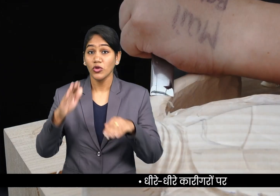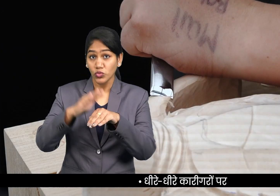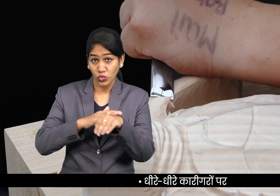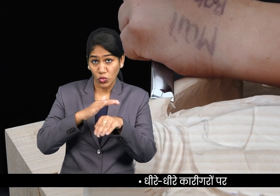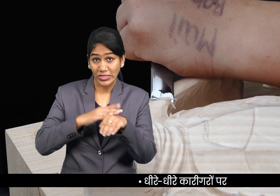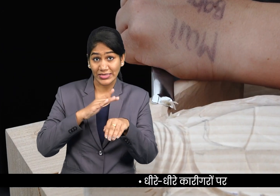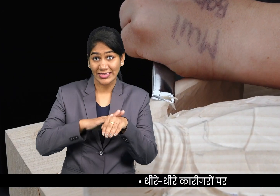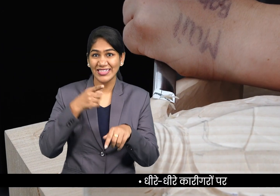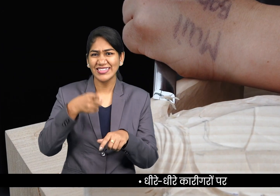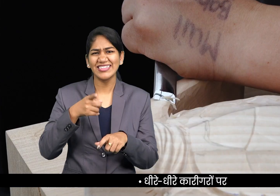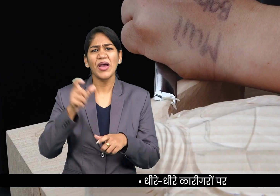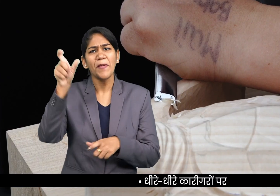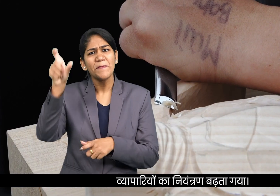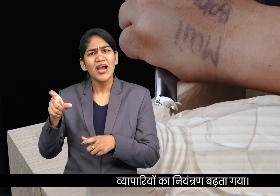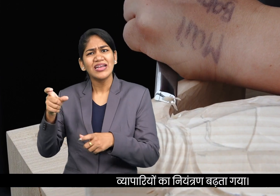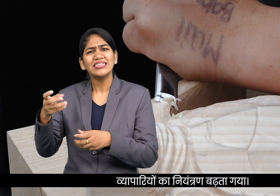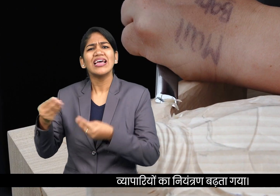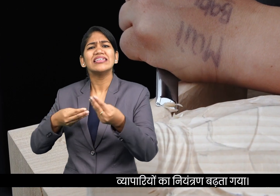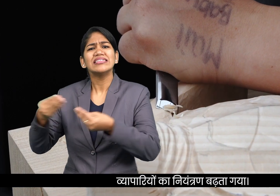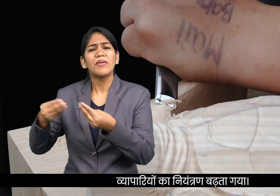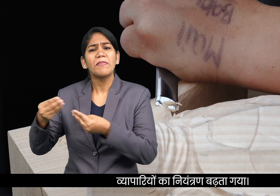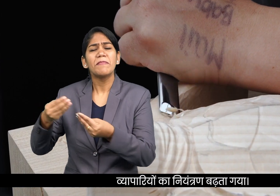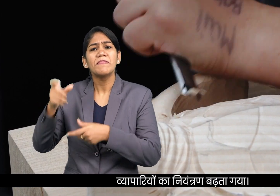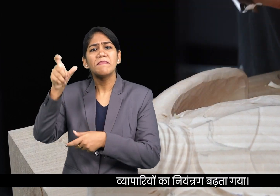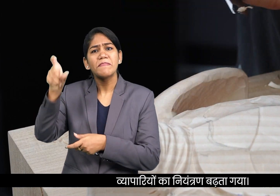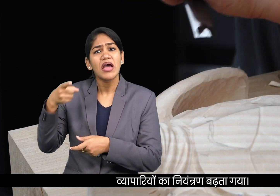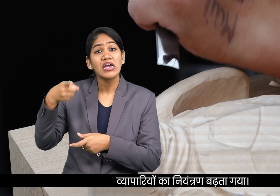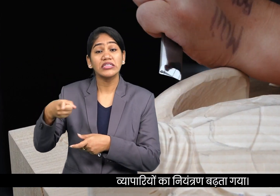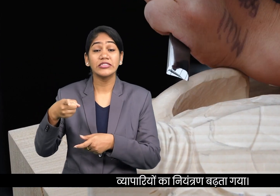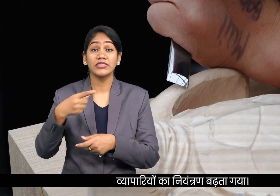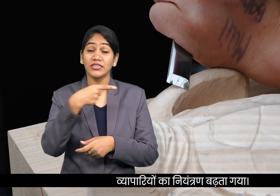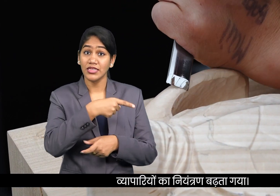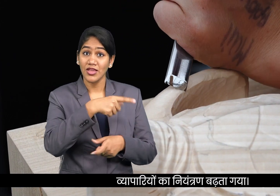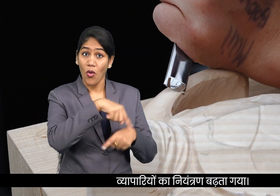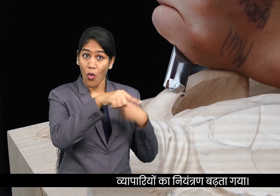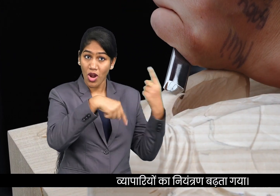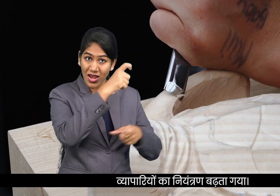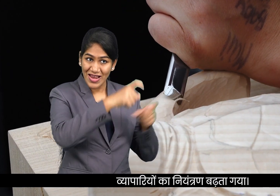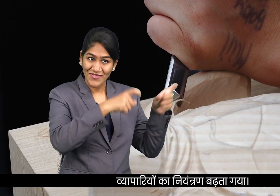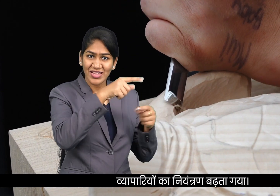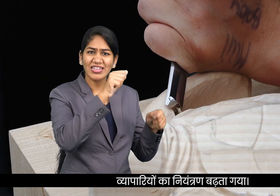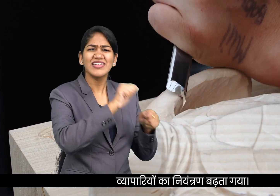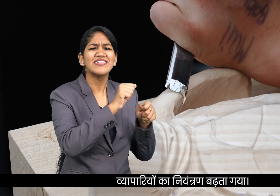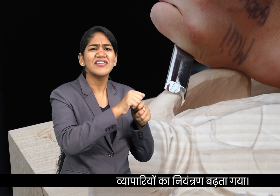धीरे धीरे कारीगरों पर व्यापारियों का नियंत्रण बढ़ता गया।